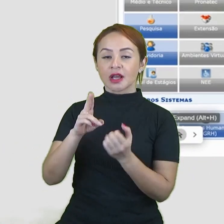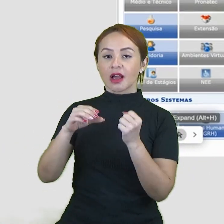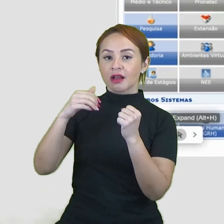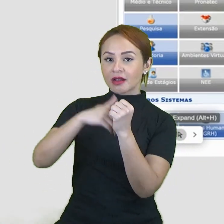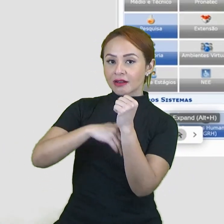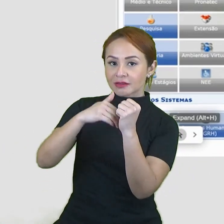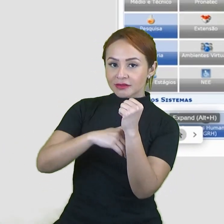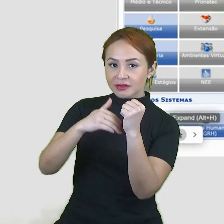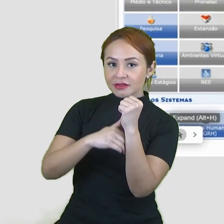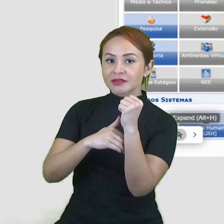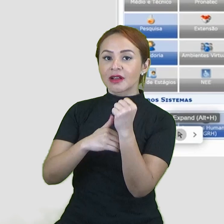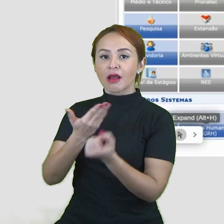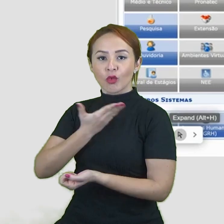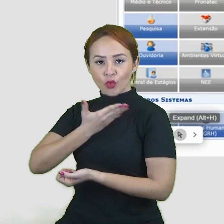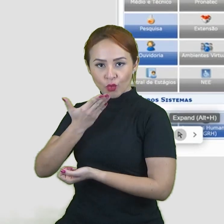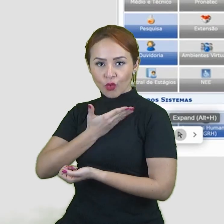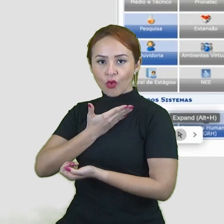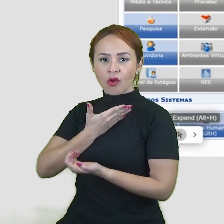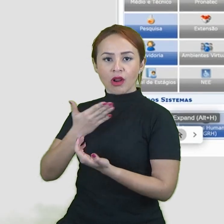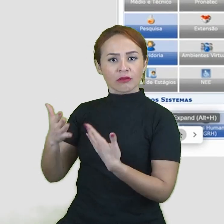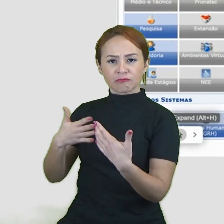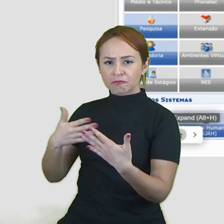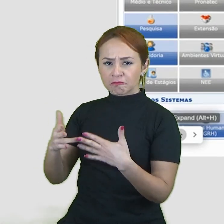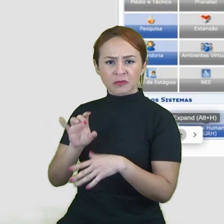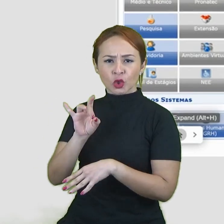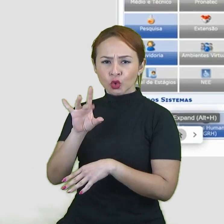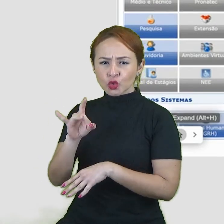colega, né, apenas para simulação,